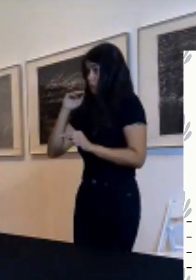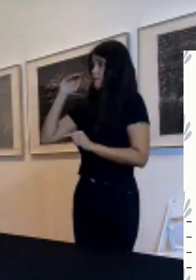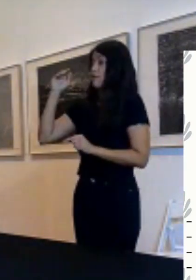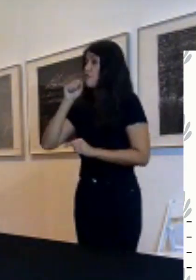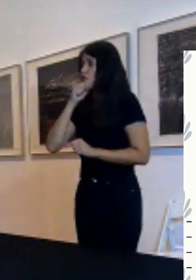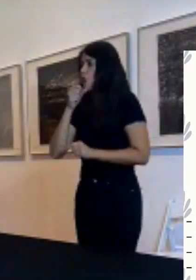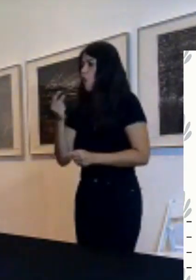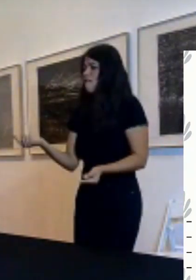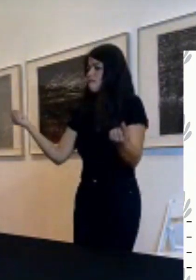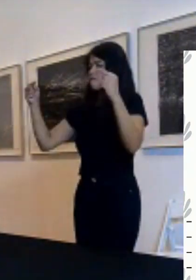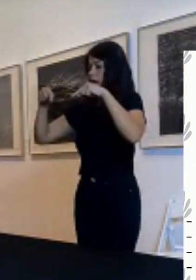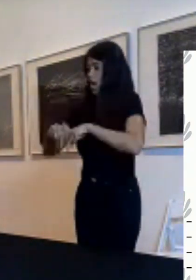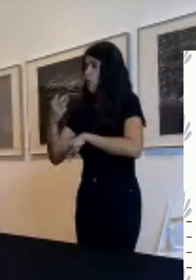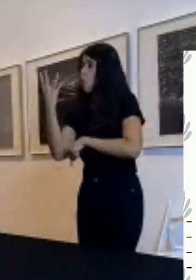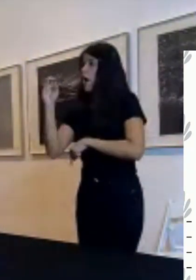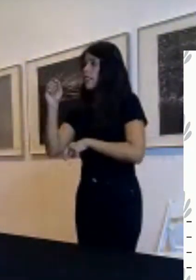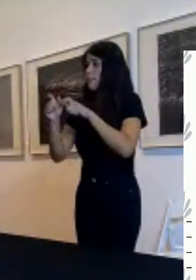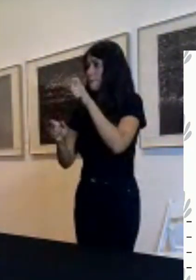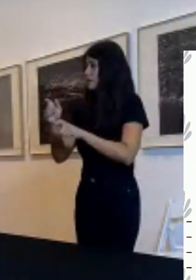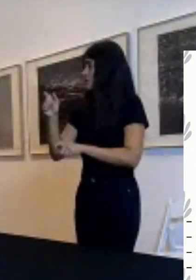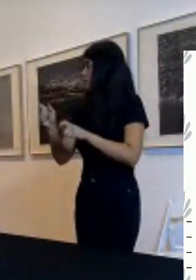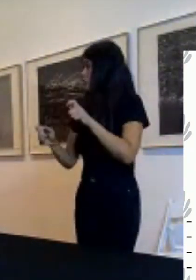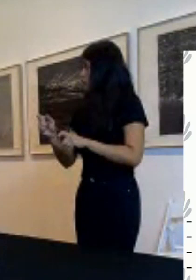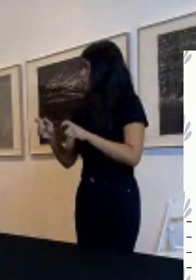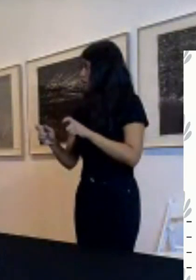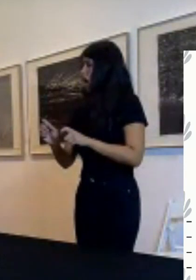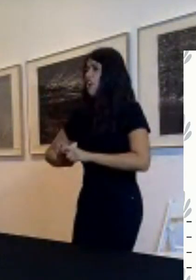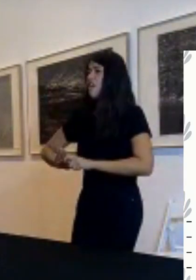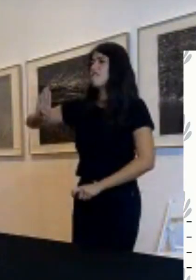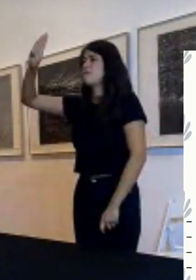Venían 40 personas y se levantaban 35 años.